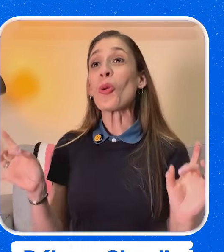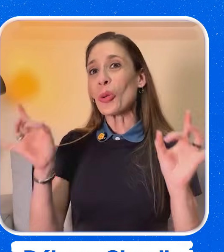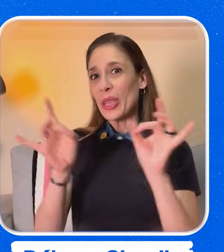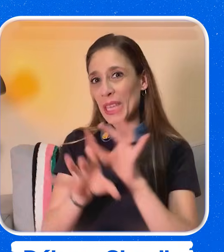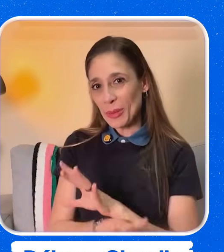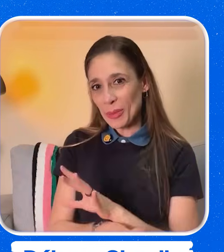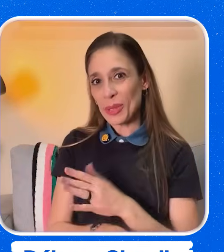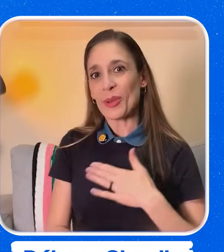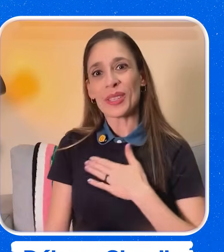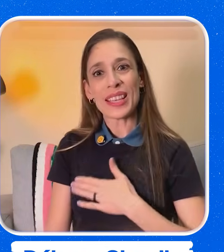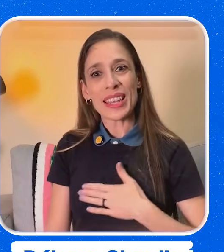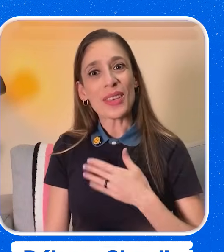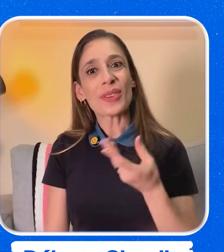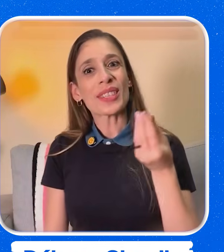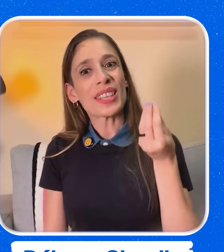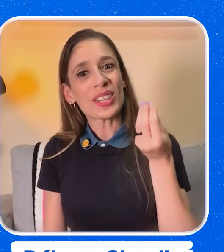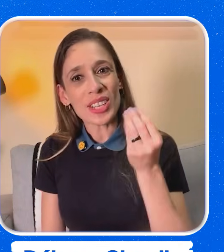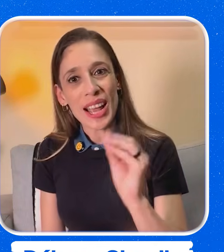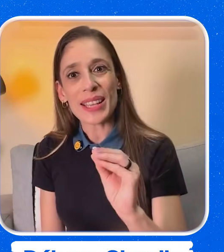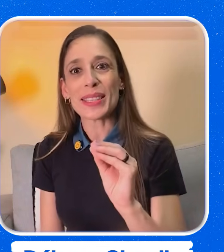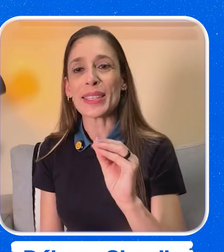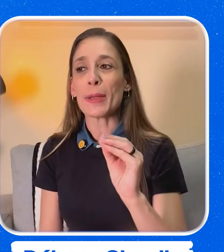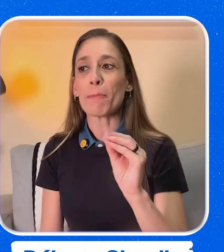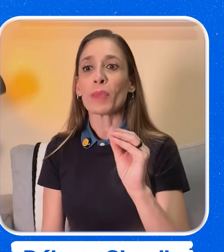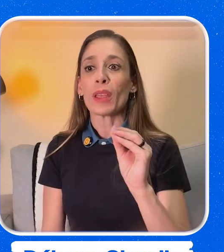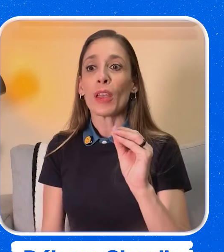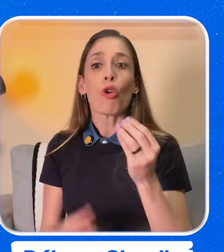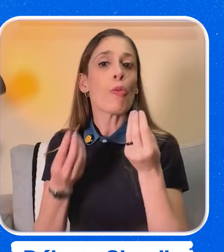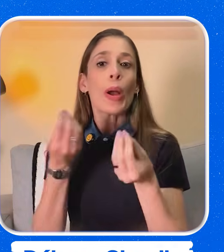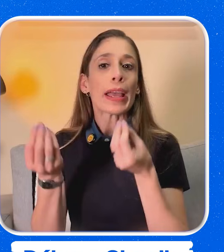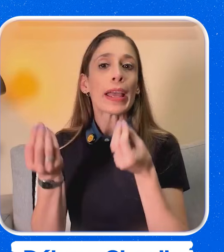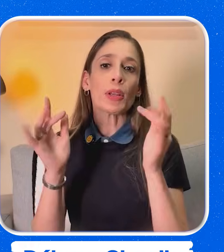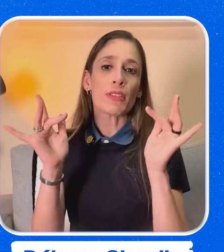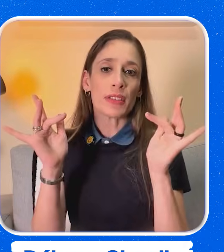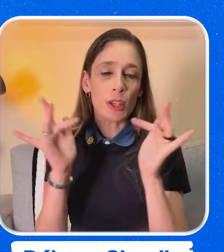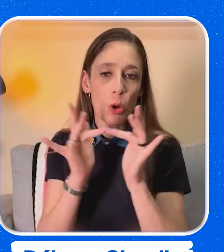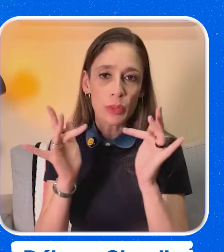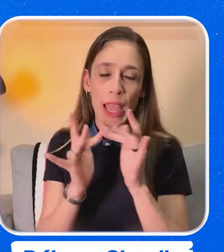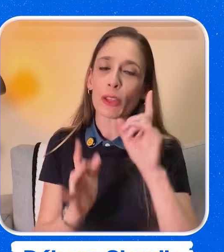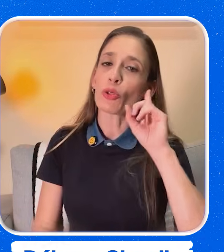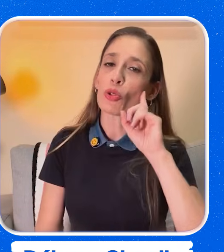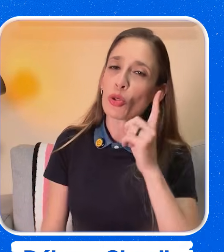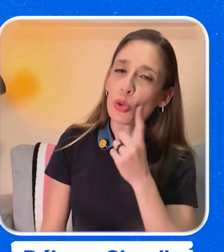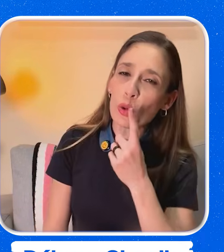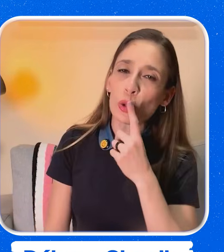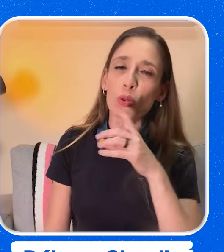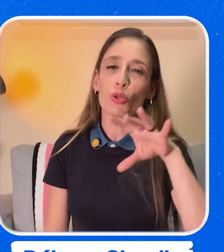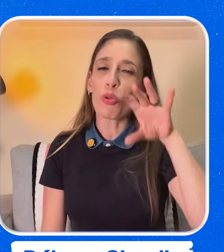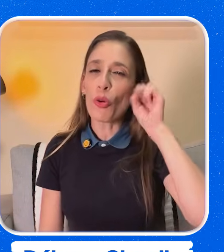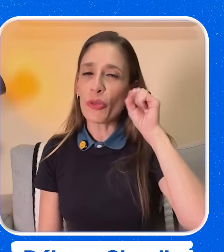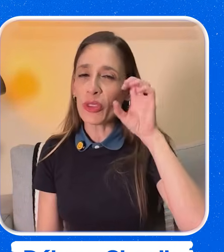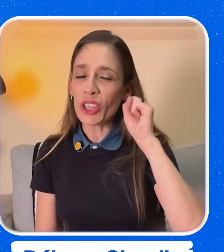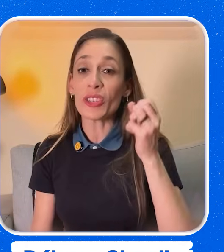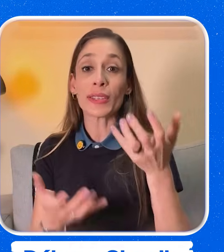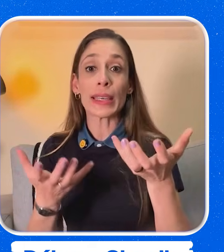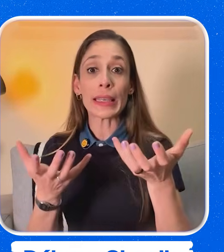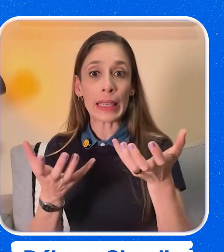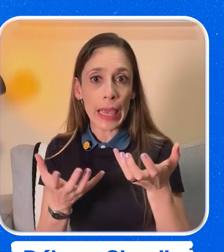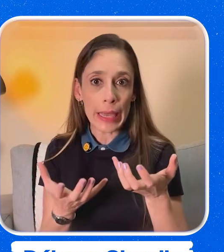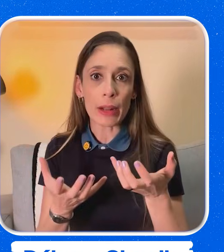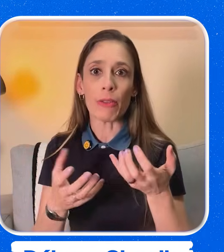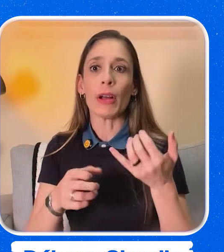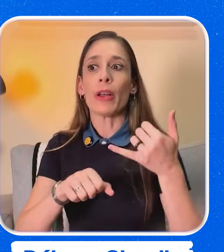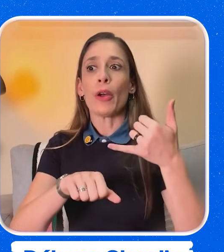nós concluirmos, eu gostaria que você deixasse como é que podem fazer contatos surdos ou ouvintes